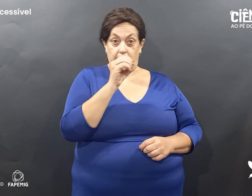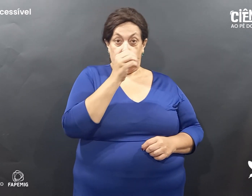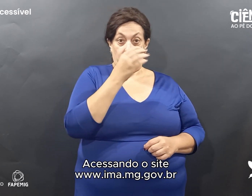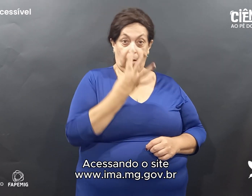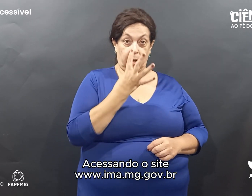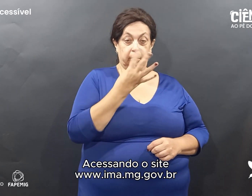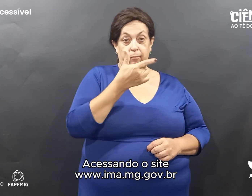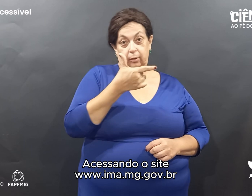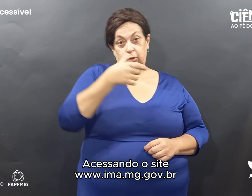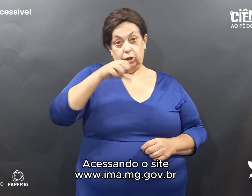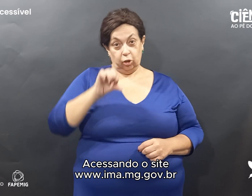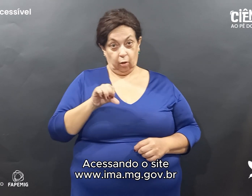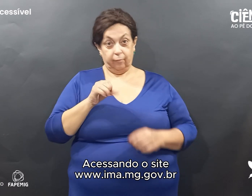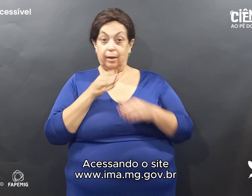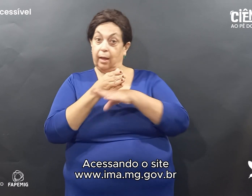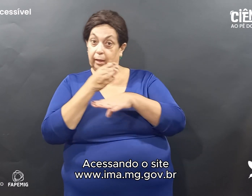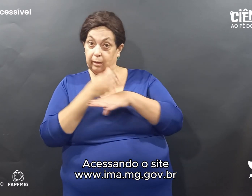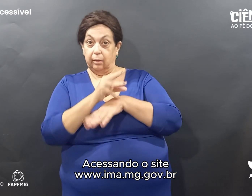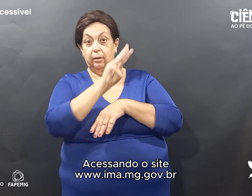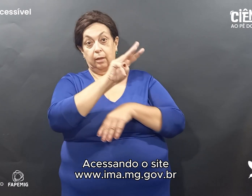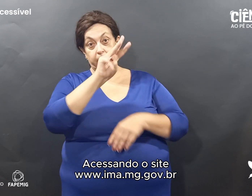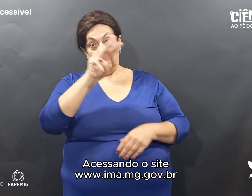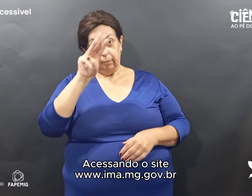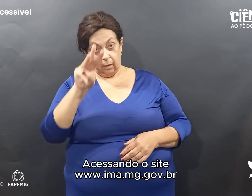0429. Acessando o site